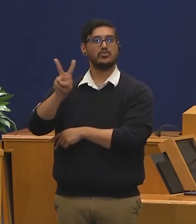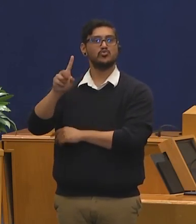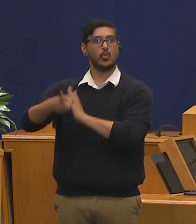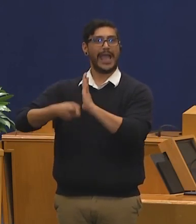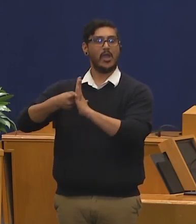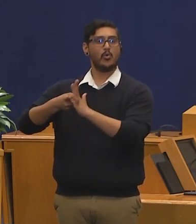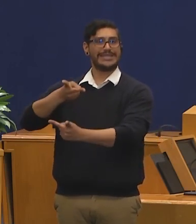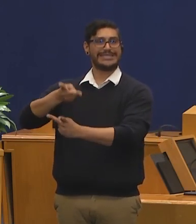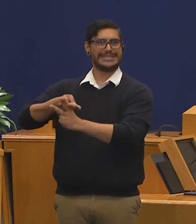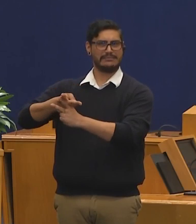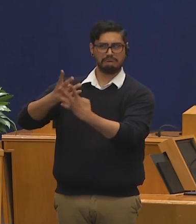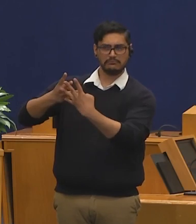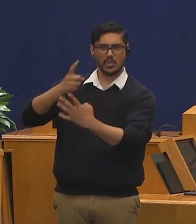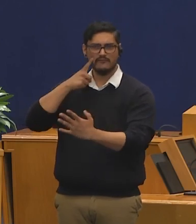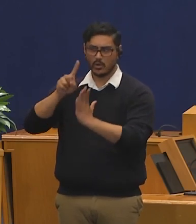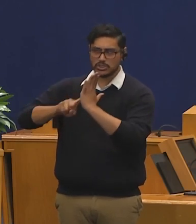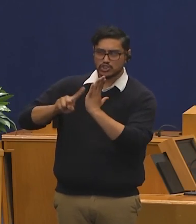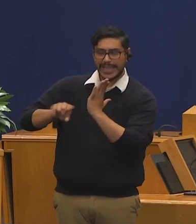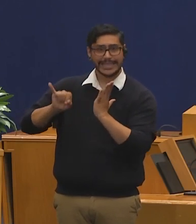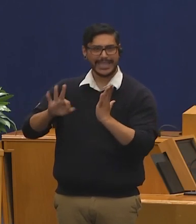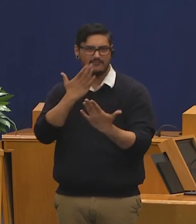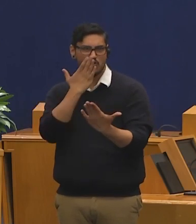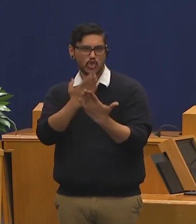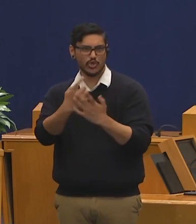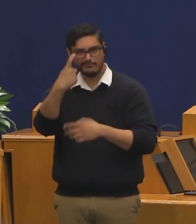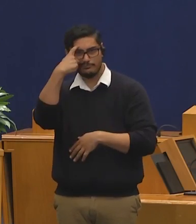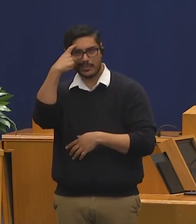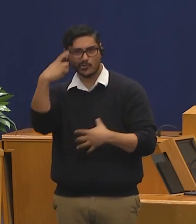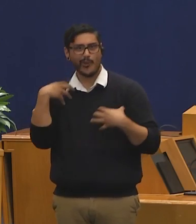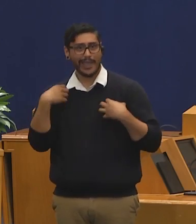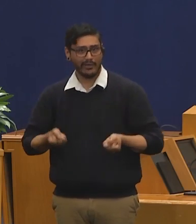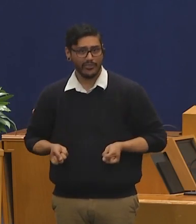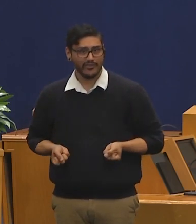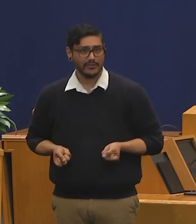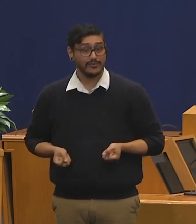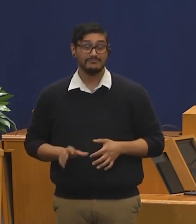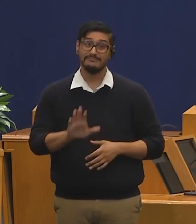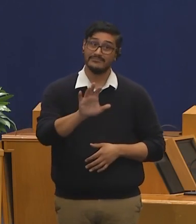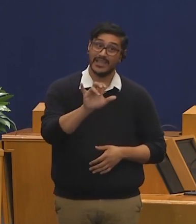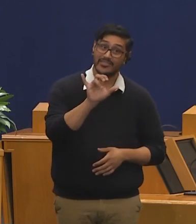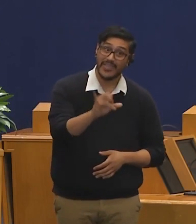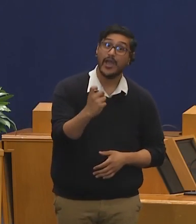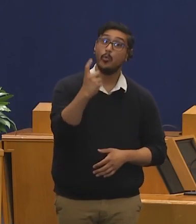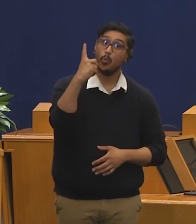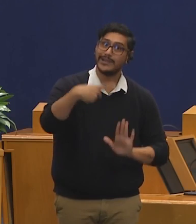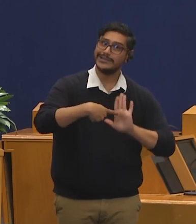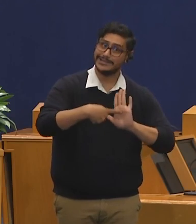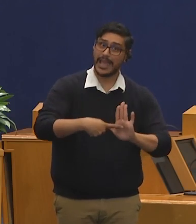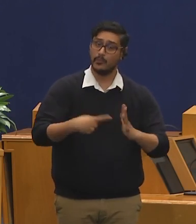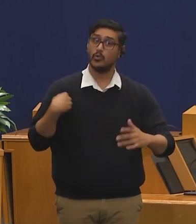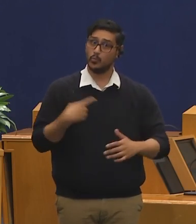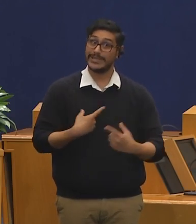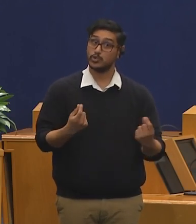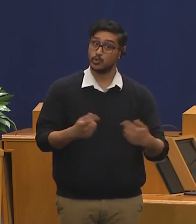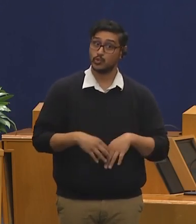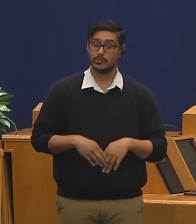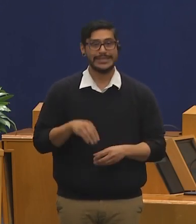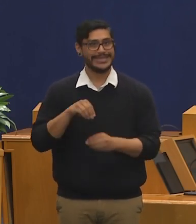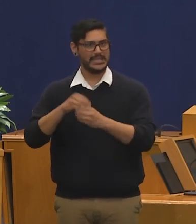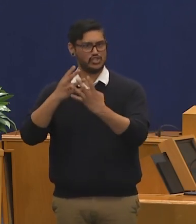observar su estado psiquiátrico. Y eso es un ejemplo de lo que estamos haciendo. En las cárceles reducimos